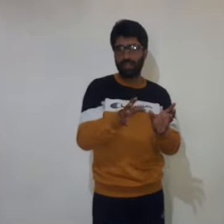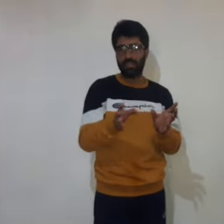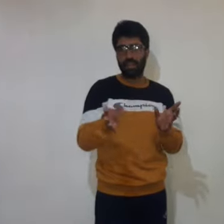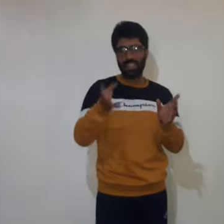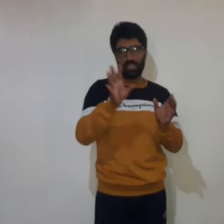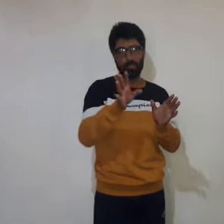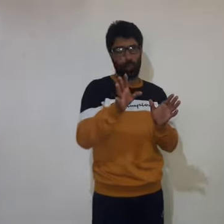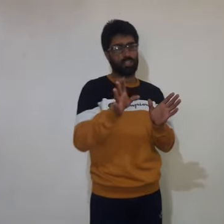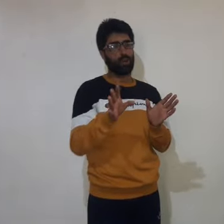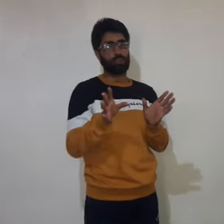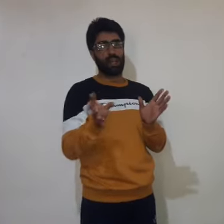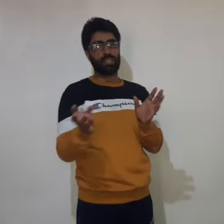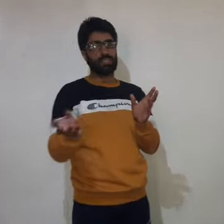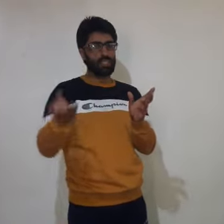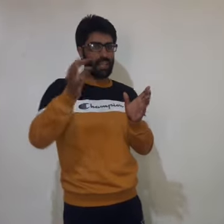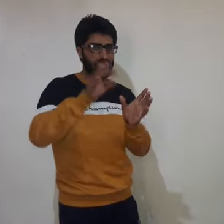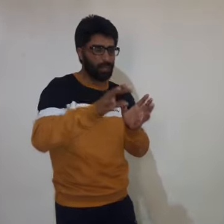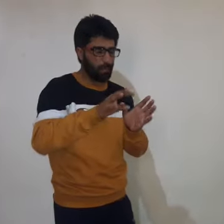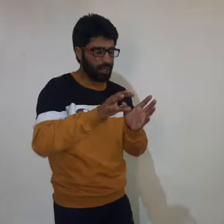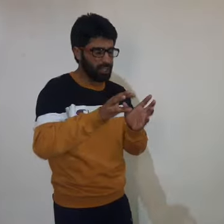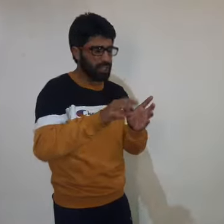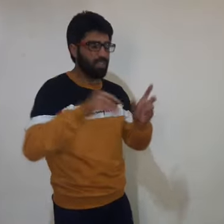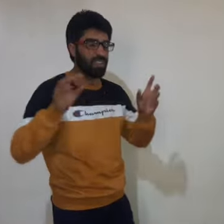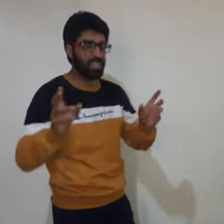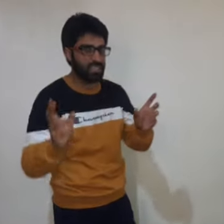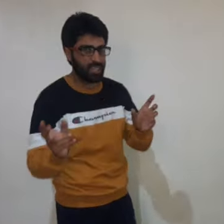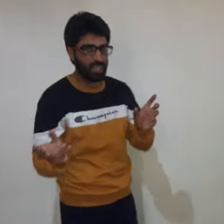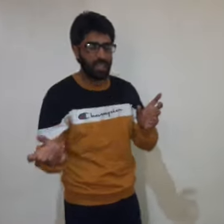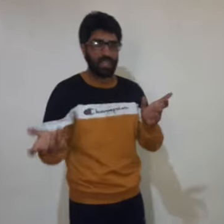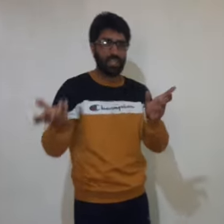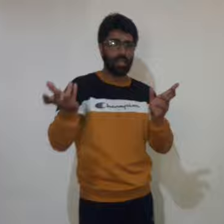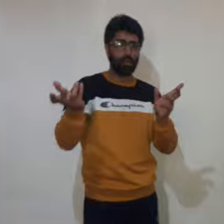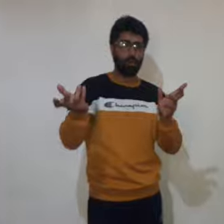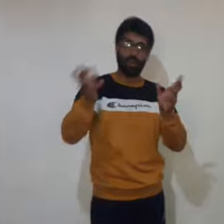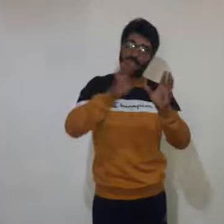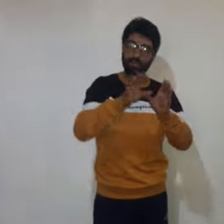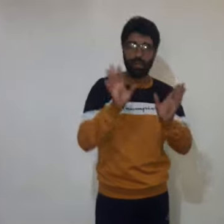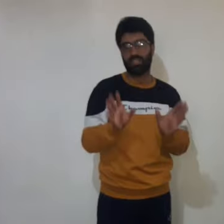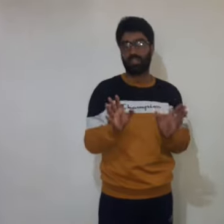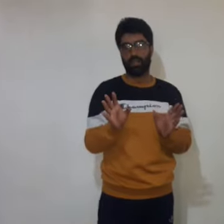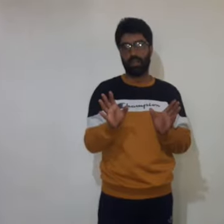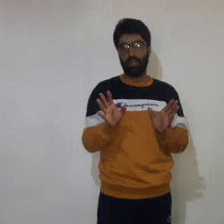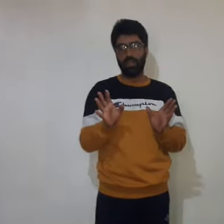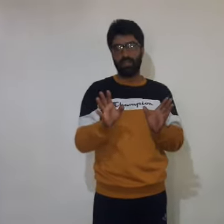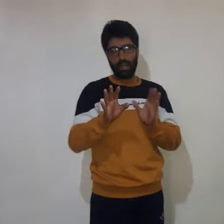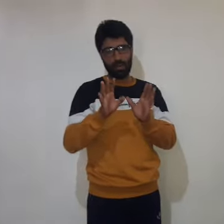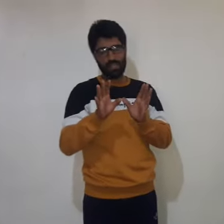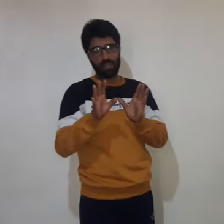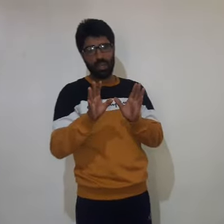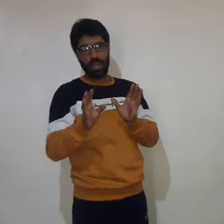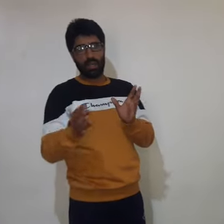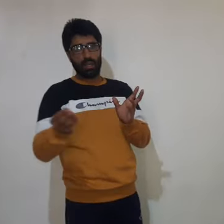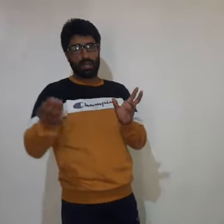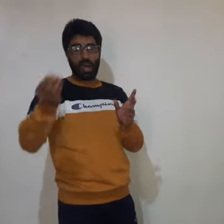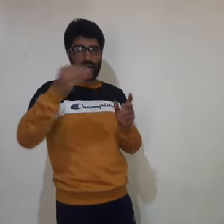अंदर एसिड प्रोडक्शन होता है, जिस एसिड प्रोडक्शन की वजह से ये कोरोना वायरस मर जाता है। दैट मीन्स खाने